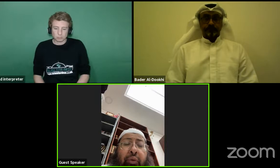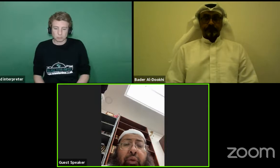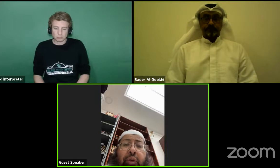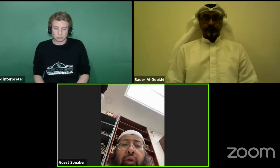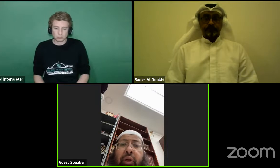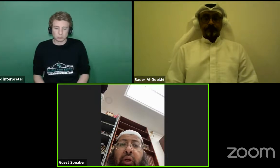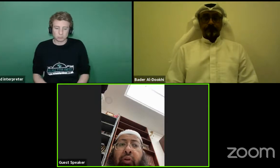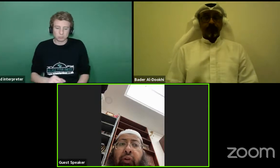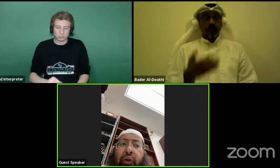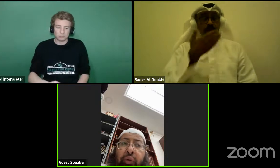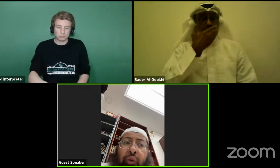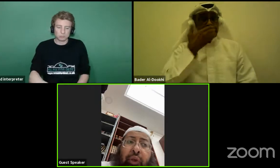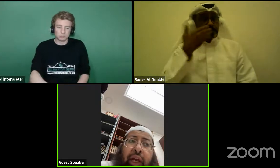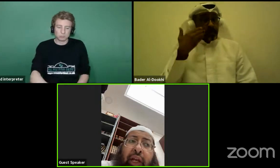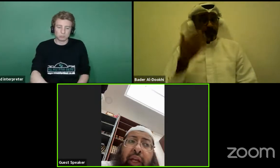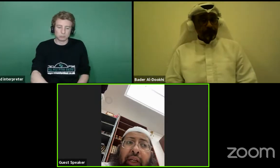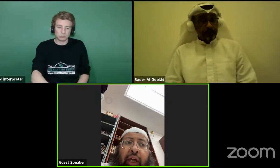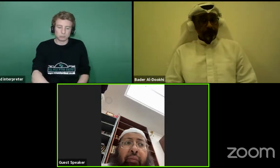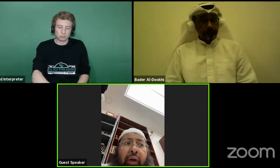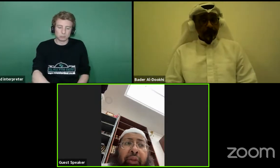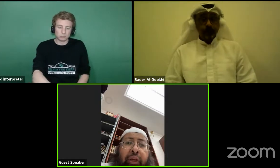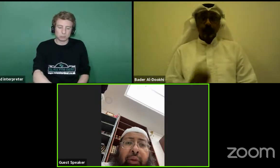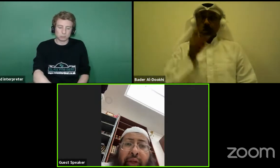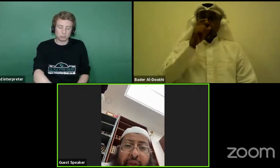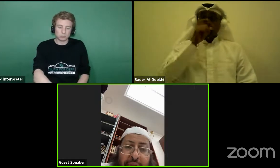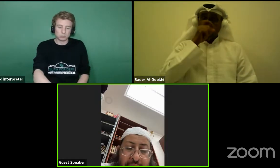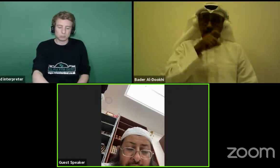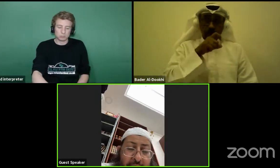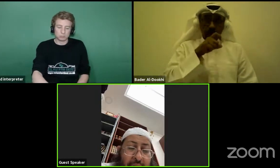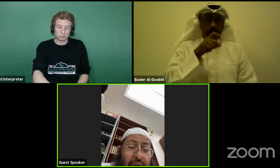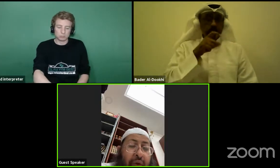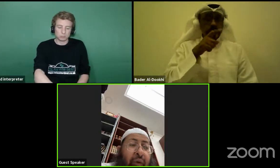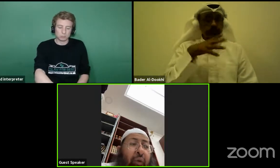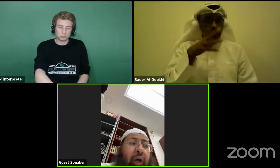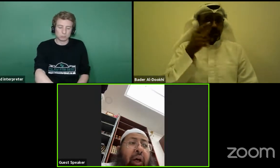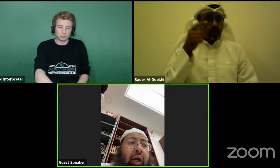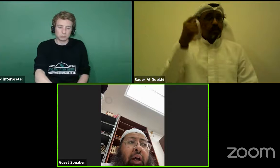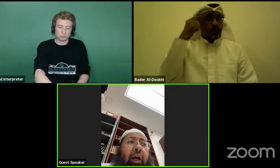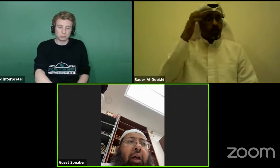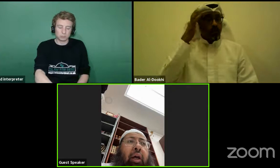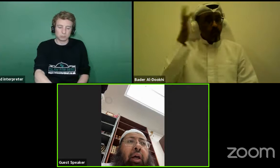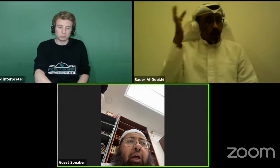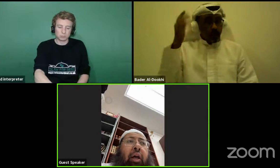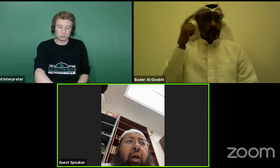الصيام فرضه كان لحكم عظيمة